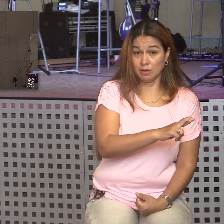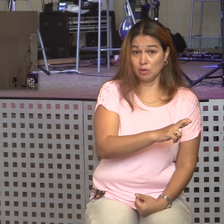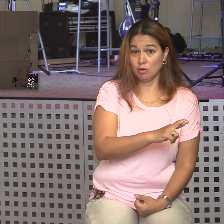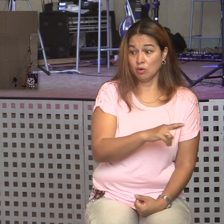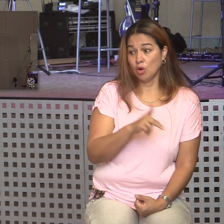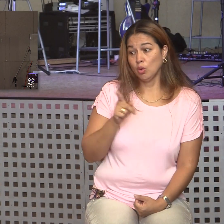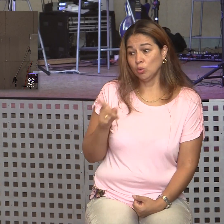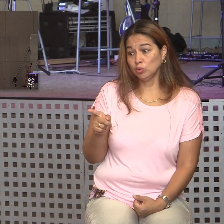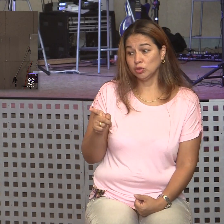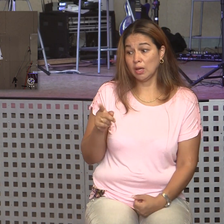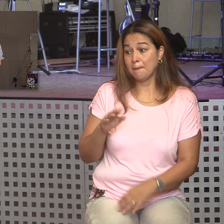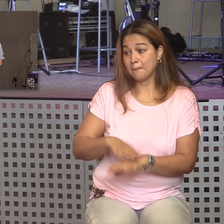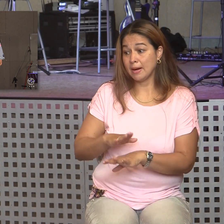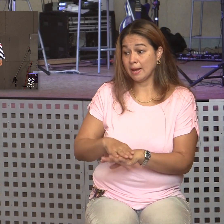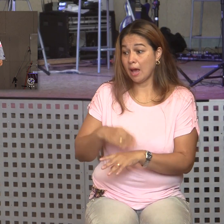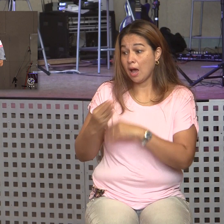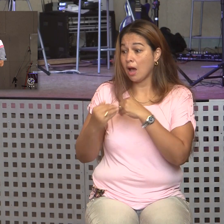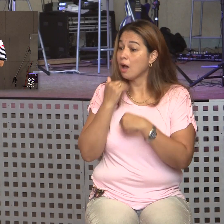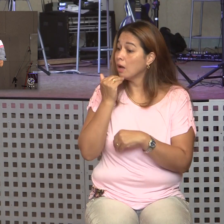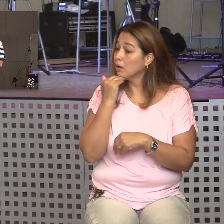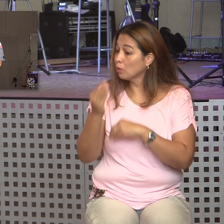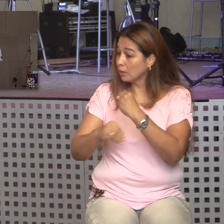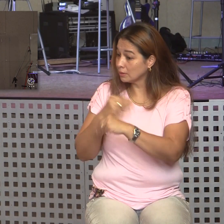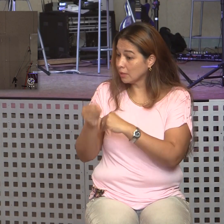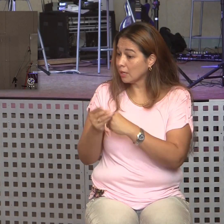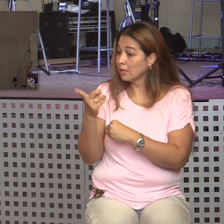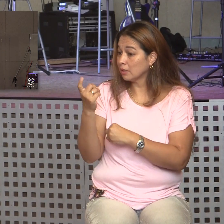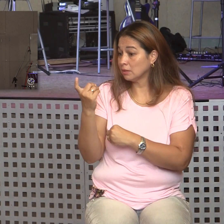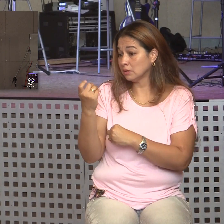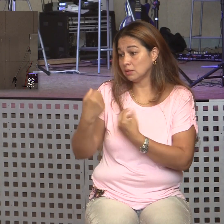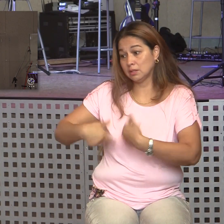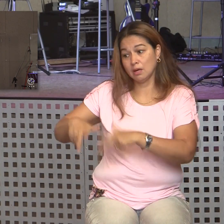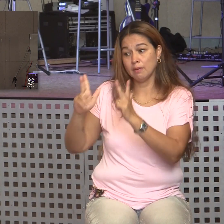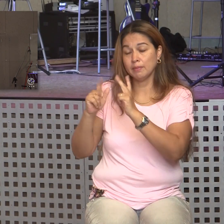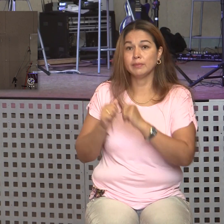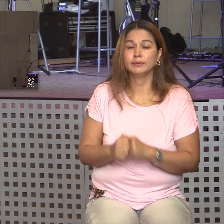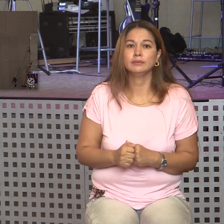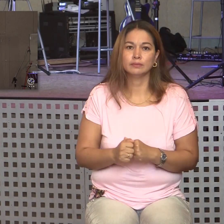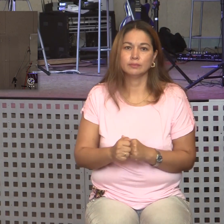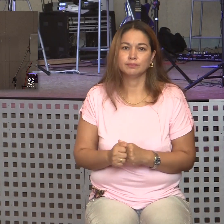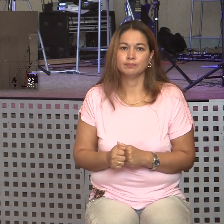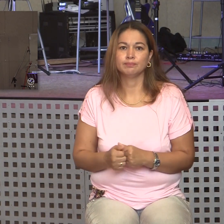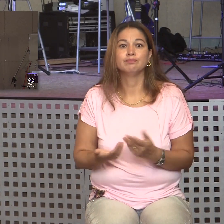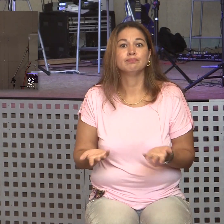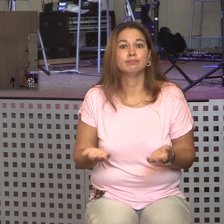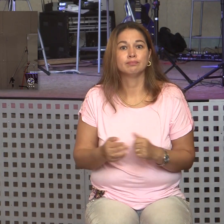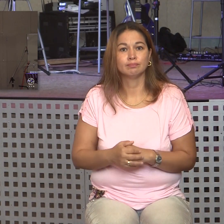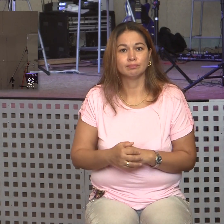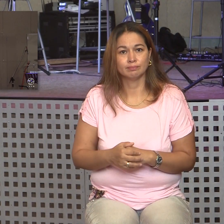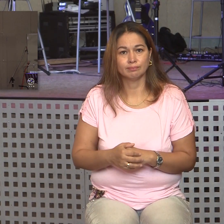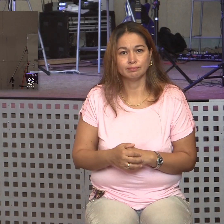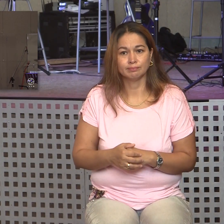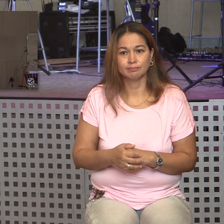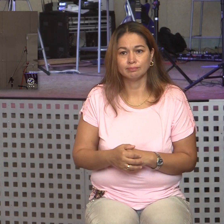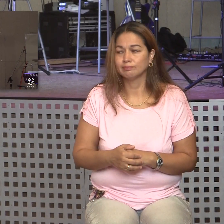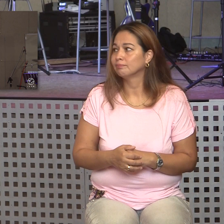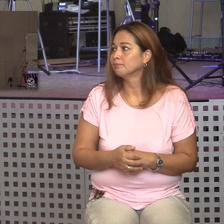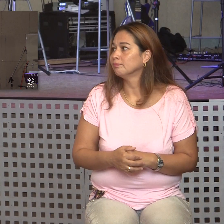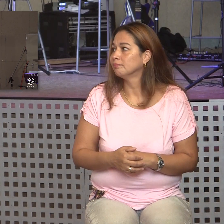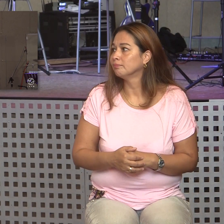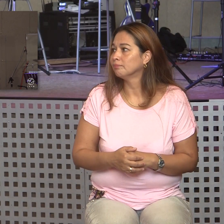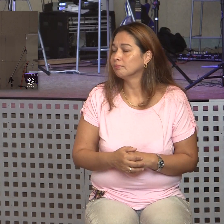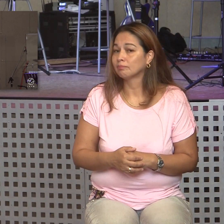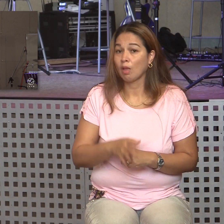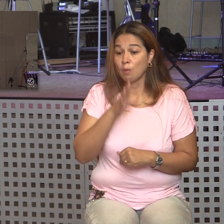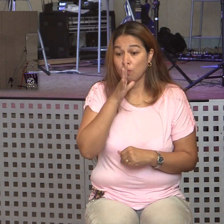Estoy haciendo un poco drama para hacernos ver que a veces el gran problema es que tenemos tantos formalismos